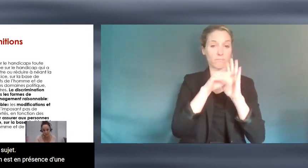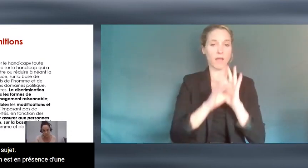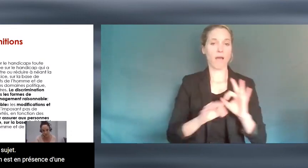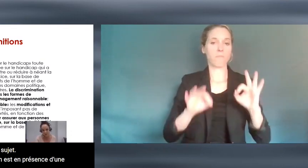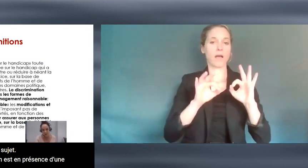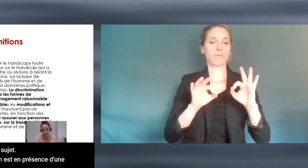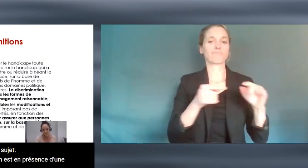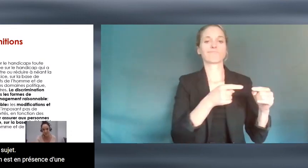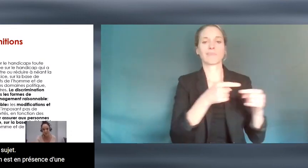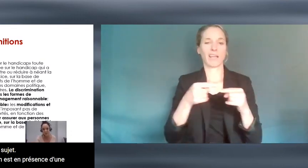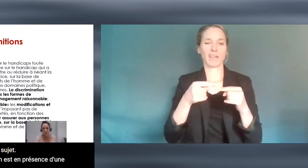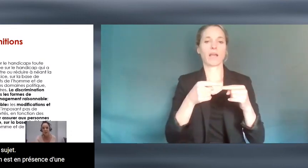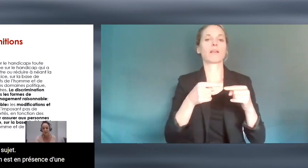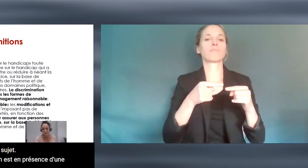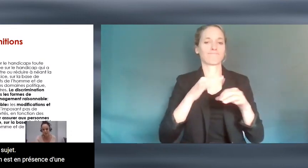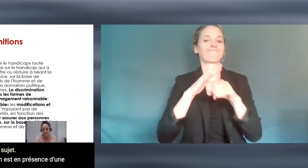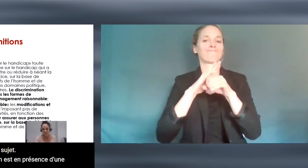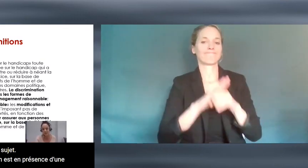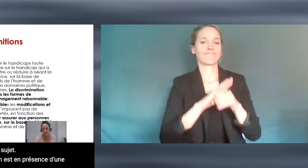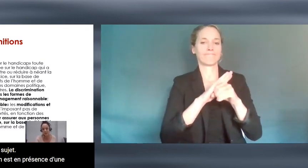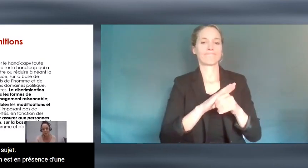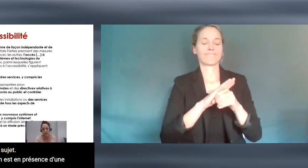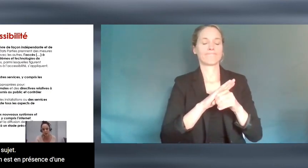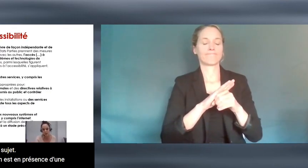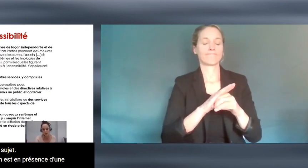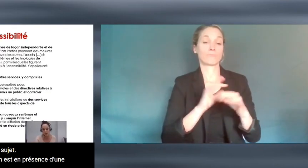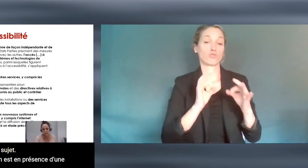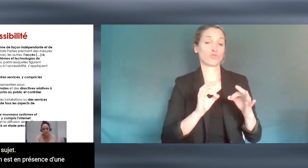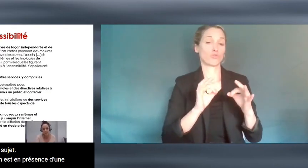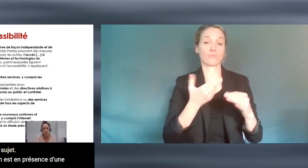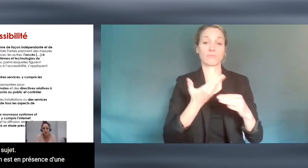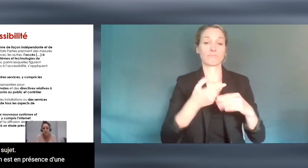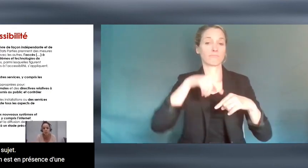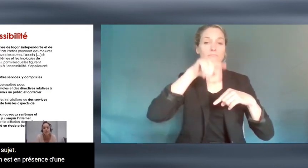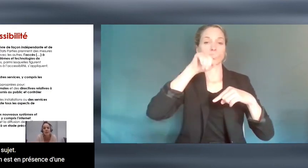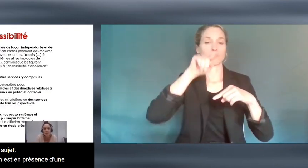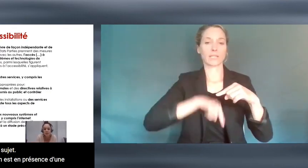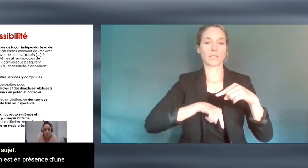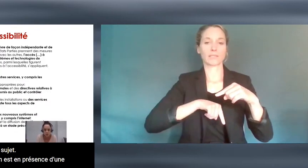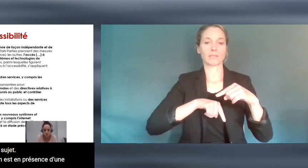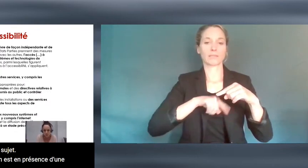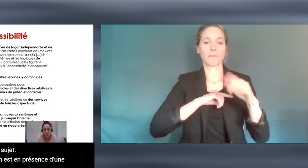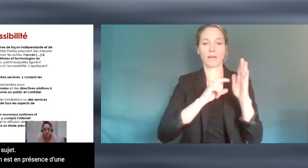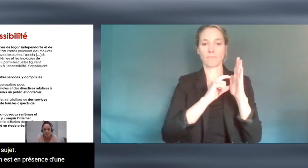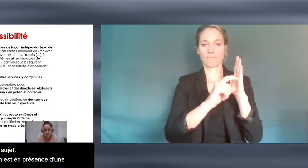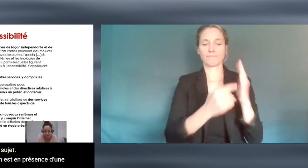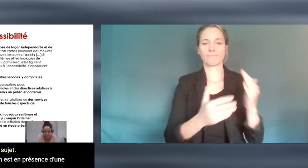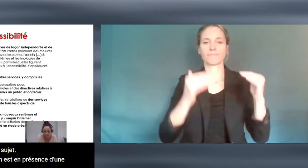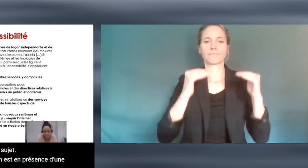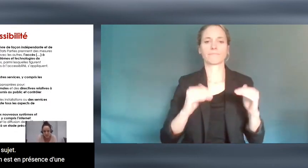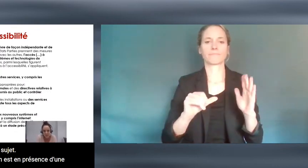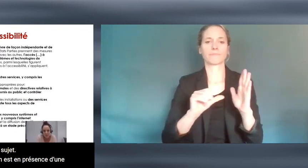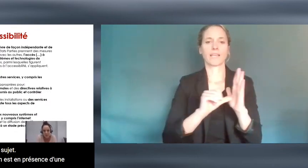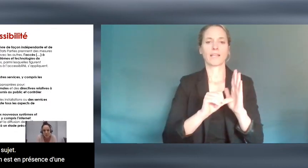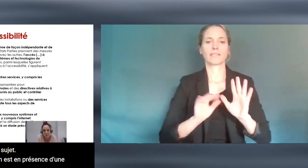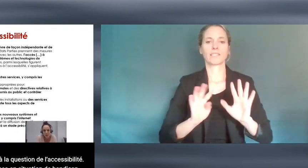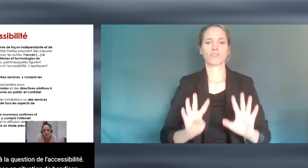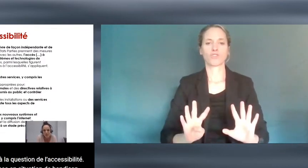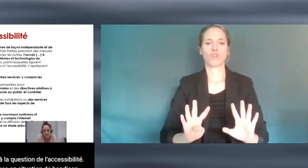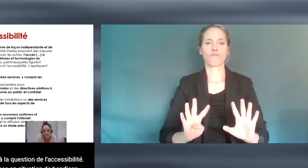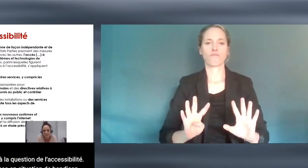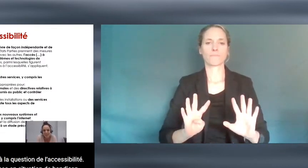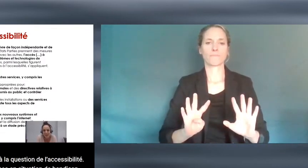d'une discrimination qui précisément est interdite par la Convention. Nous avons ensuite l'article 9 qui est